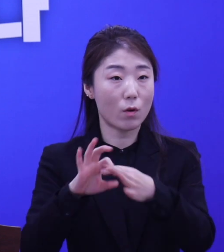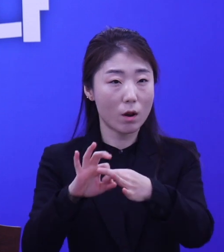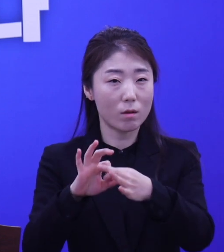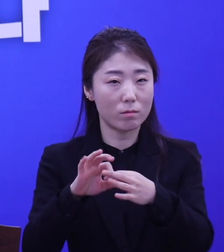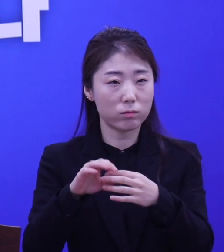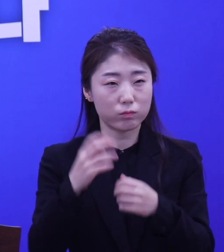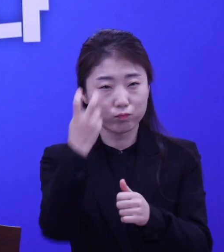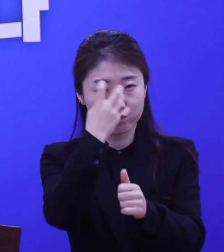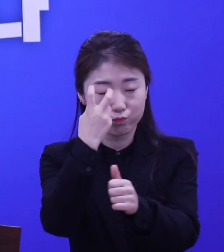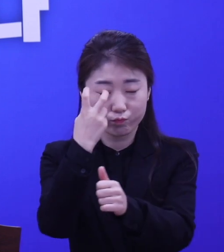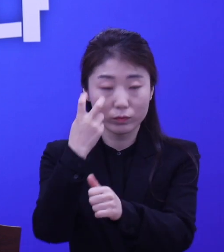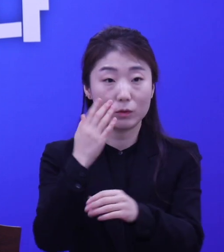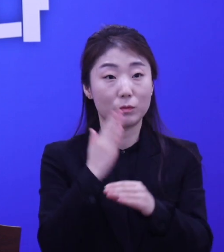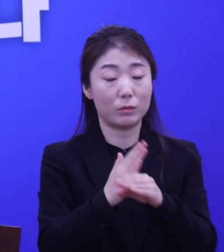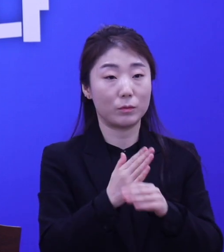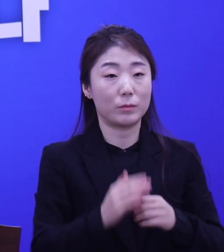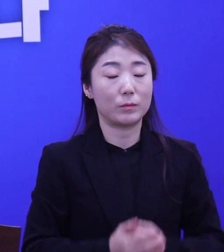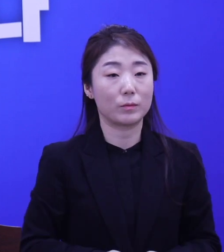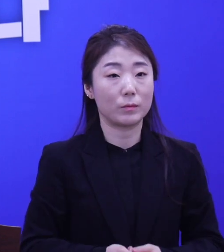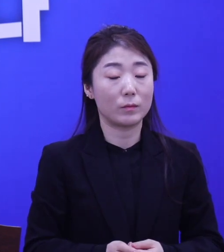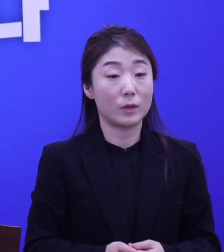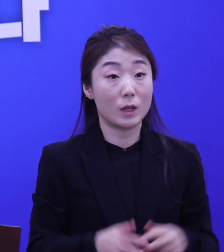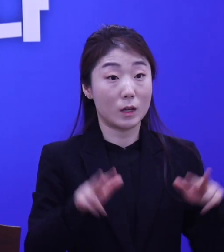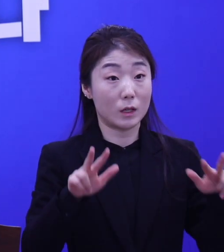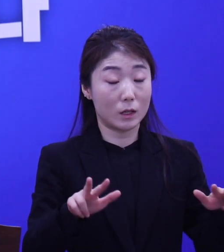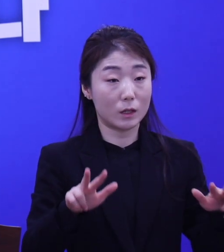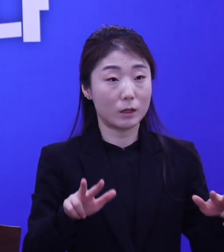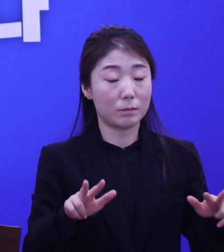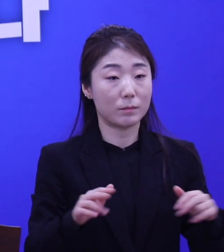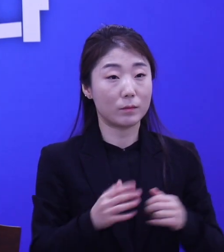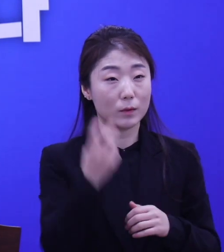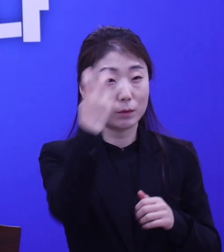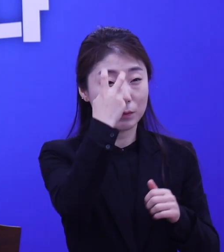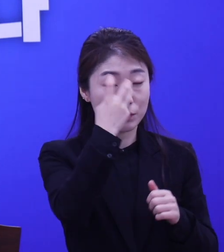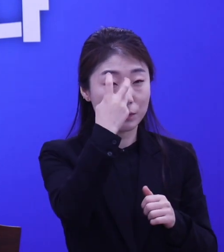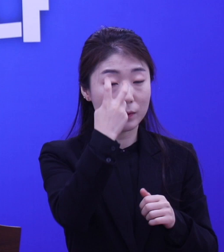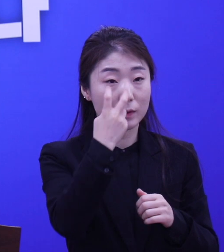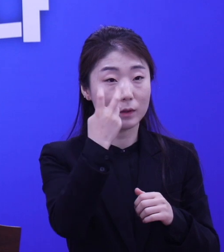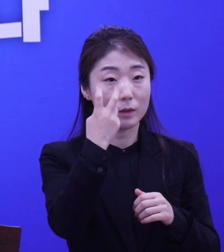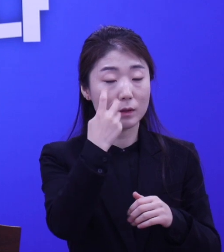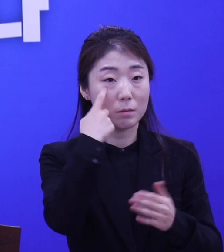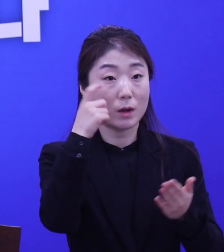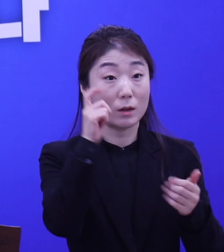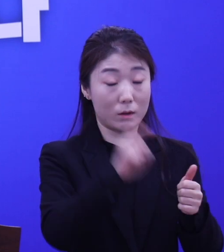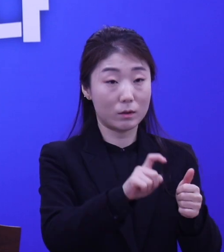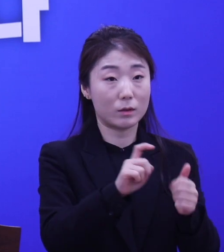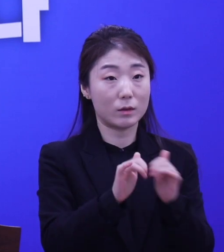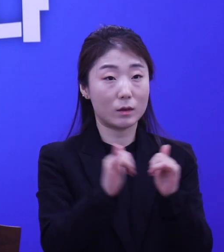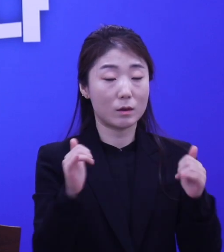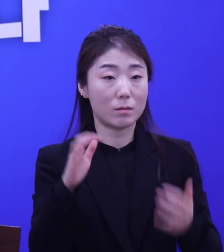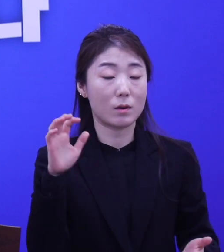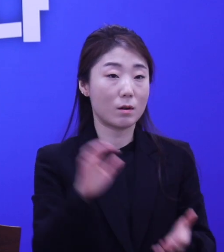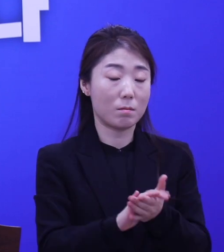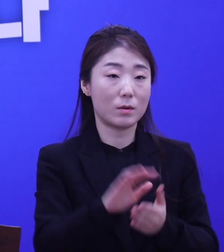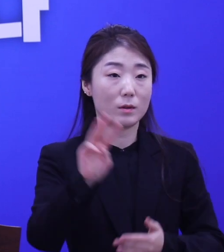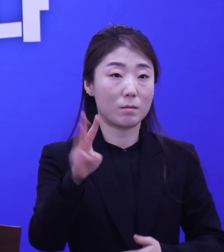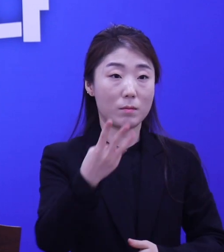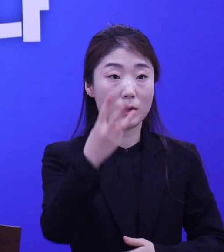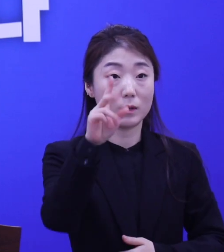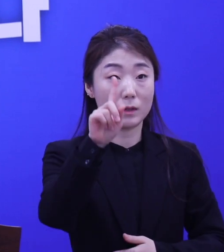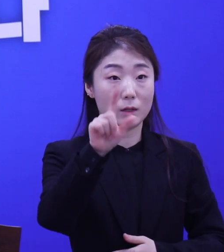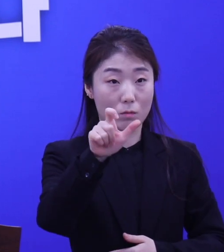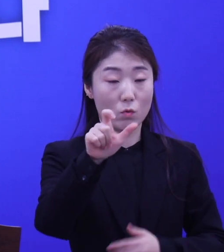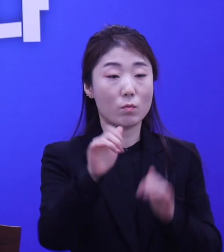능동감시를 지속하고 있습니다. 현재 능동감시를 통해 찾은 유증상자는 총